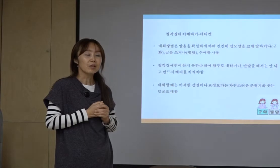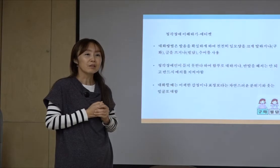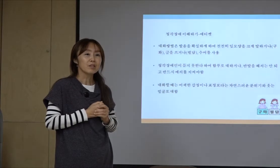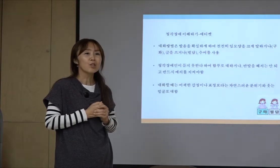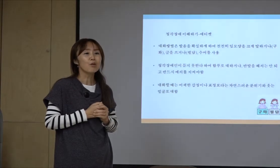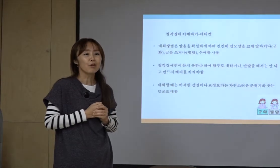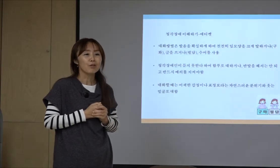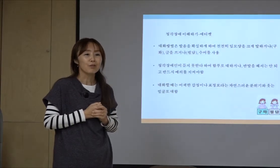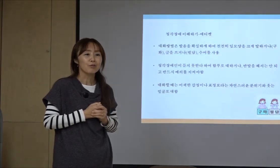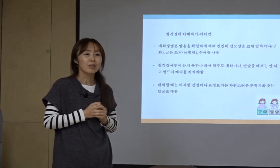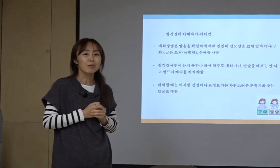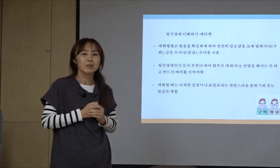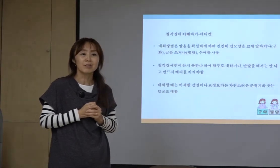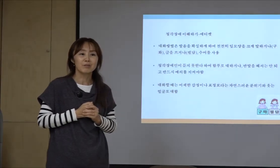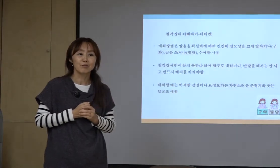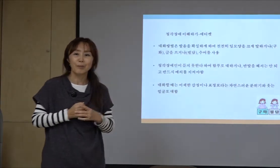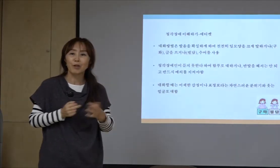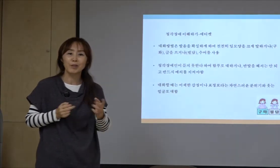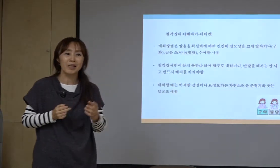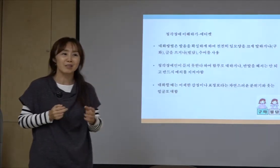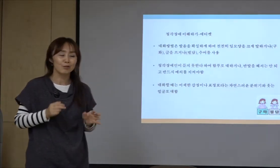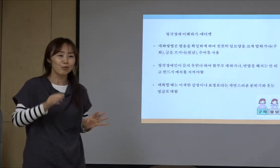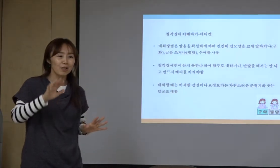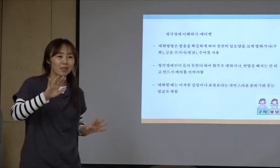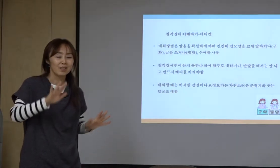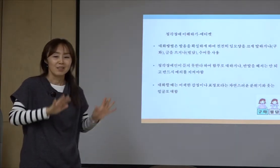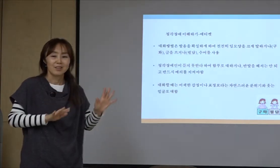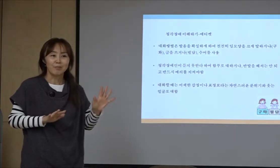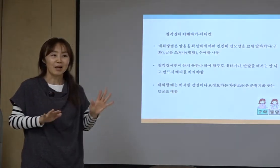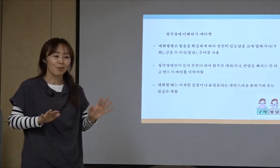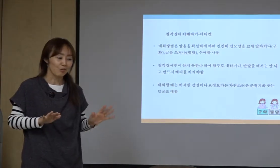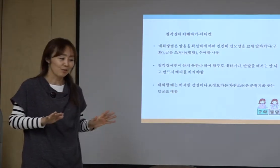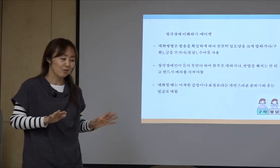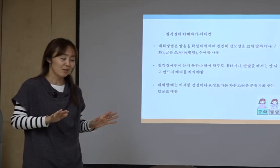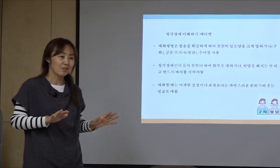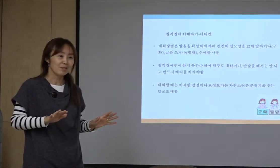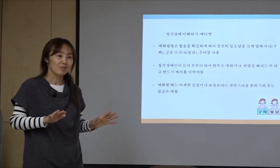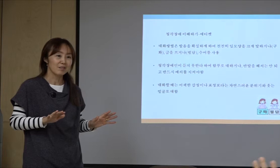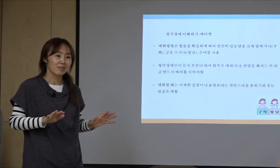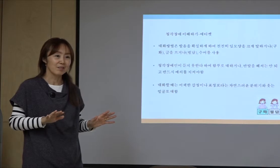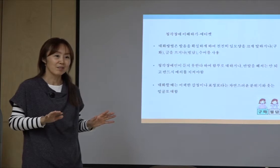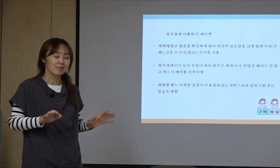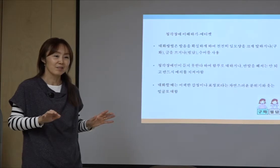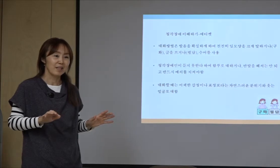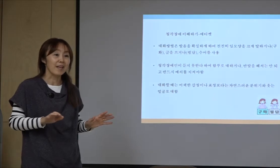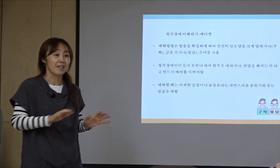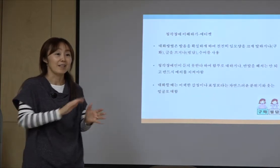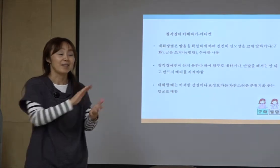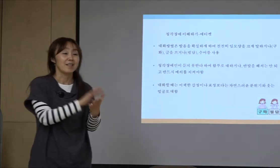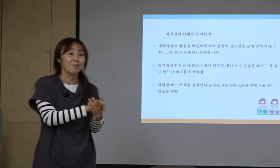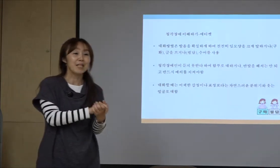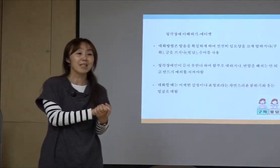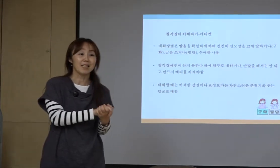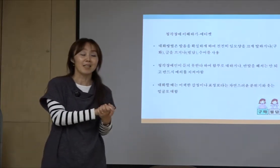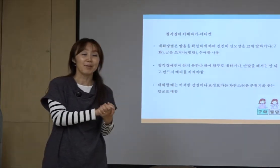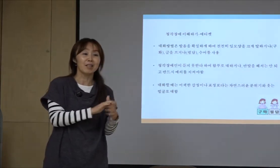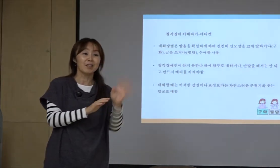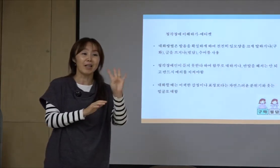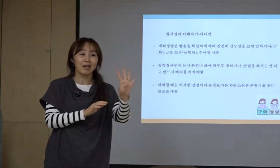똑같은데 쉬워요. 왜냐면은 배워봐서 알잖아요. 수화가 그럼 실기, 필기, 그다음에 네. 실기 필기